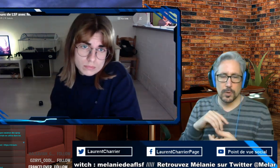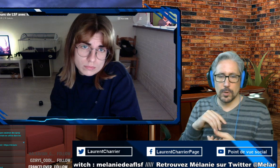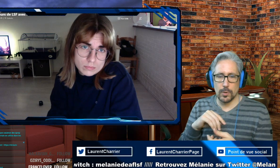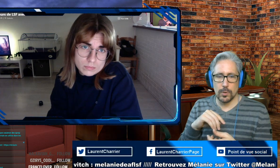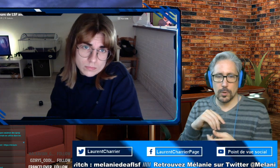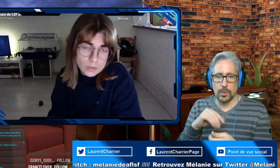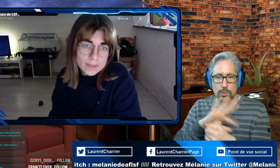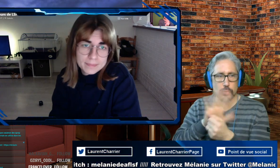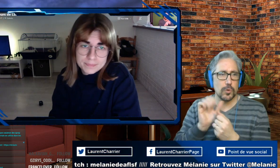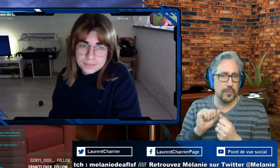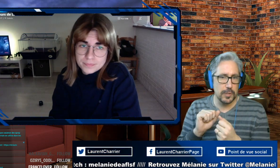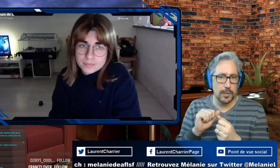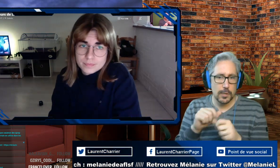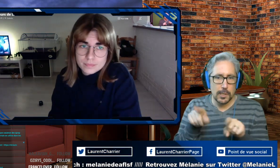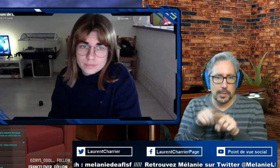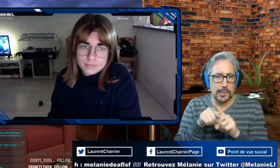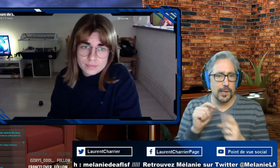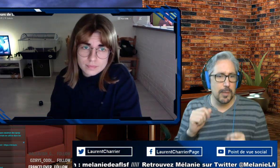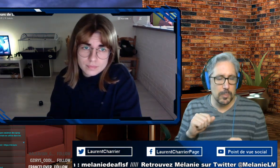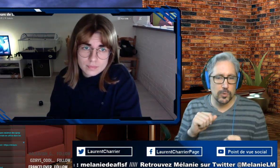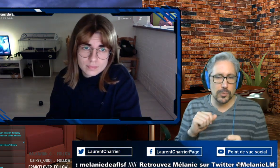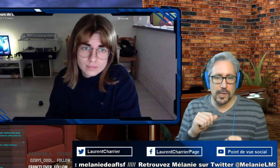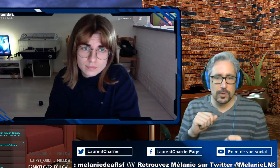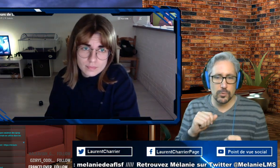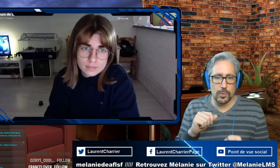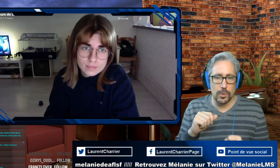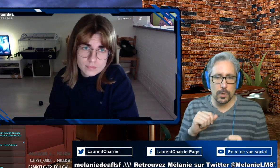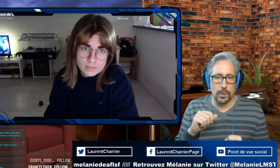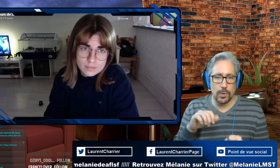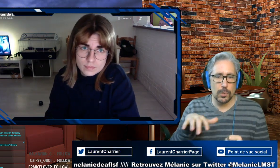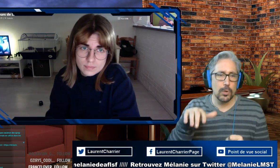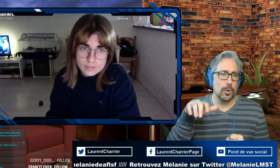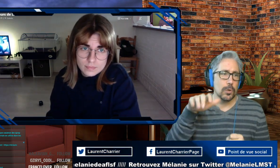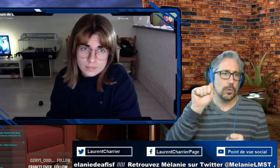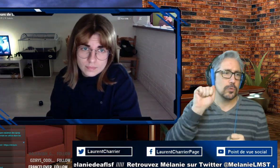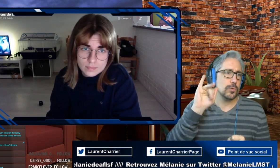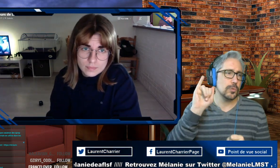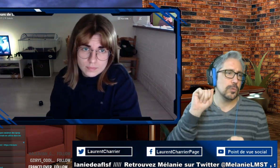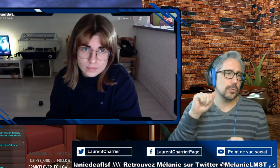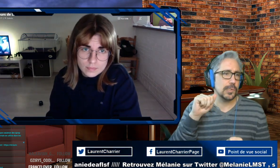forme du Covid, c'est la même que celle